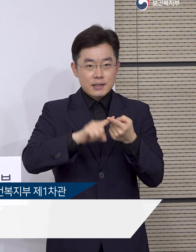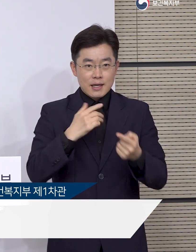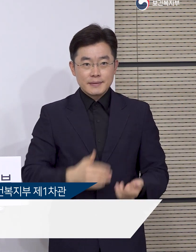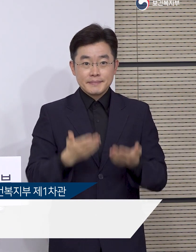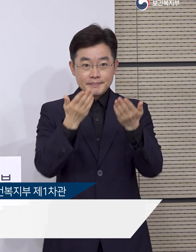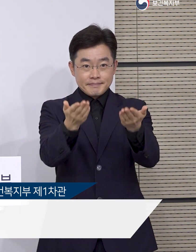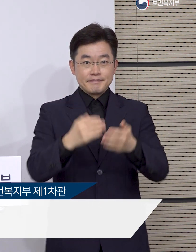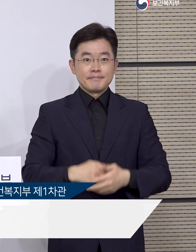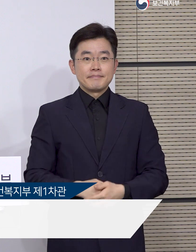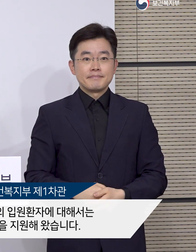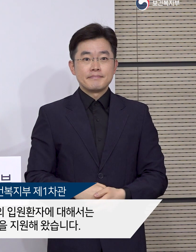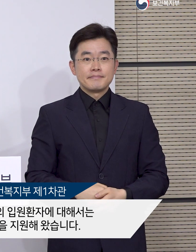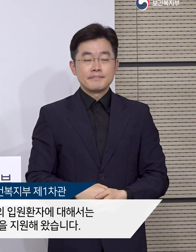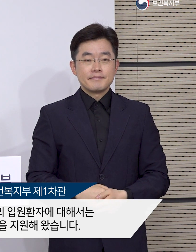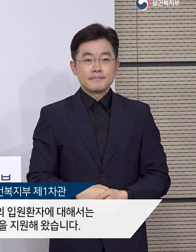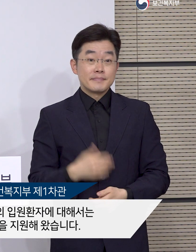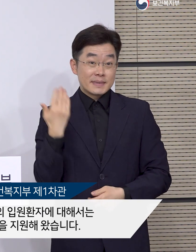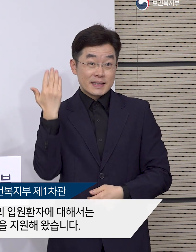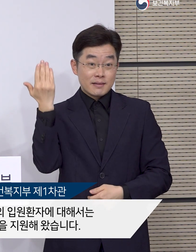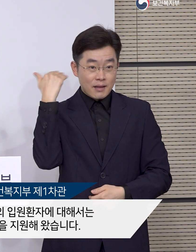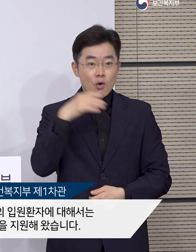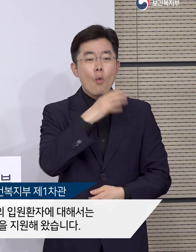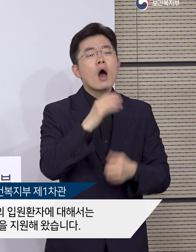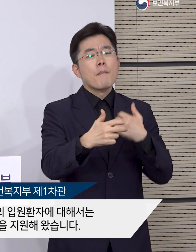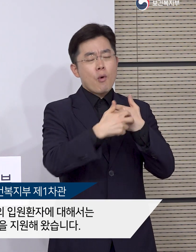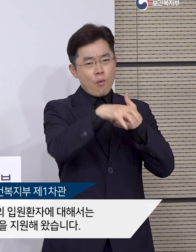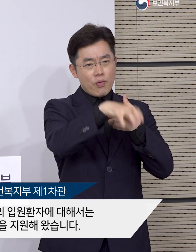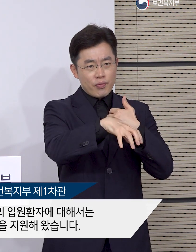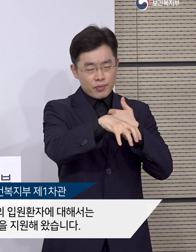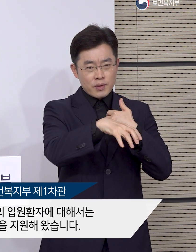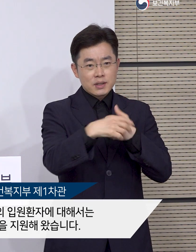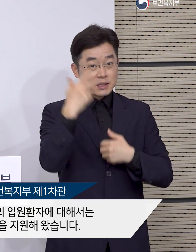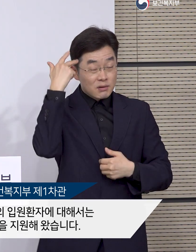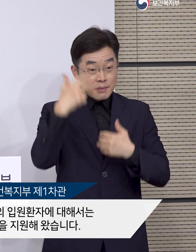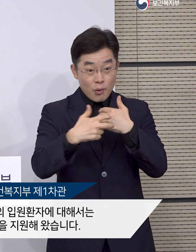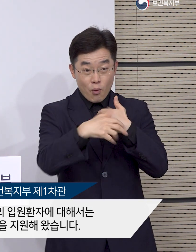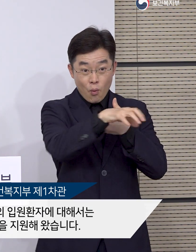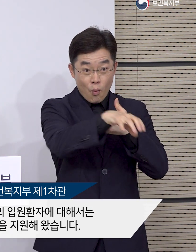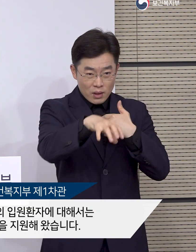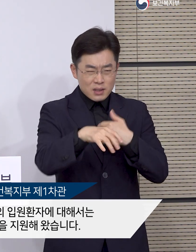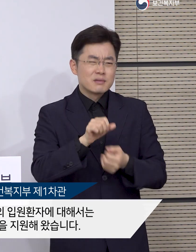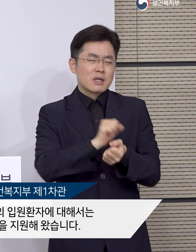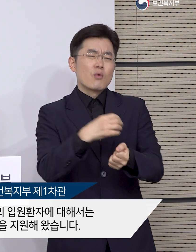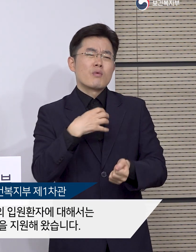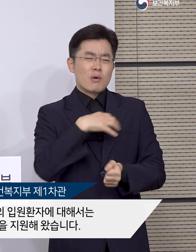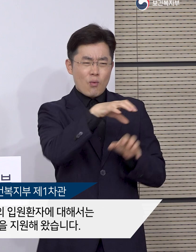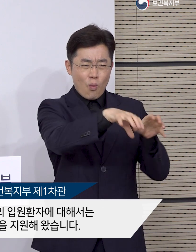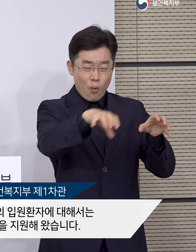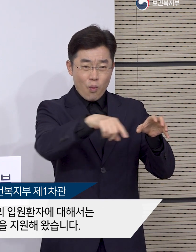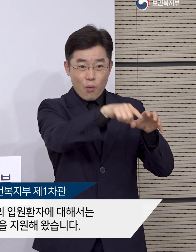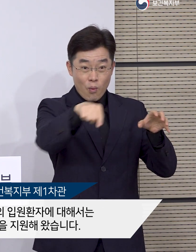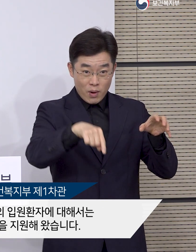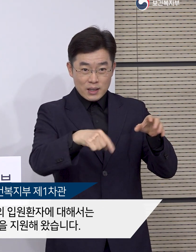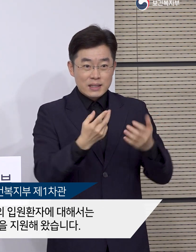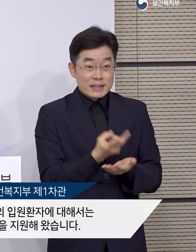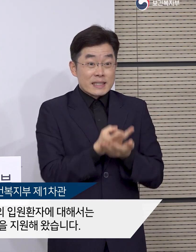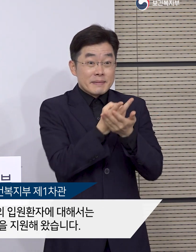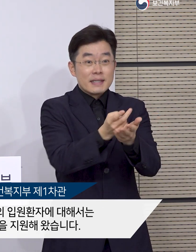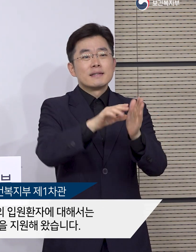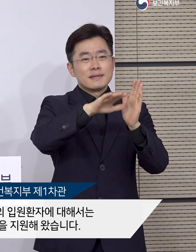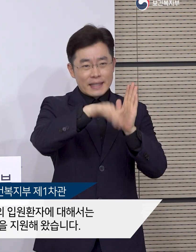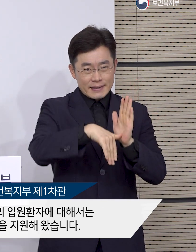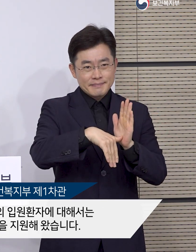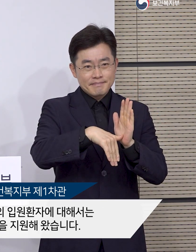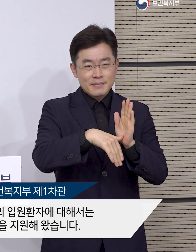말씀드리겠습니다. 그간 요양병원과 정신의료기관 등 고위험 시설의 입원 환자에